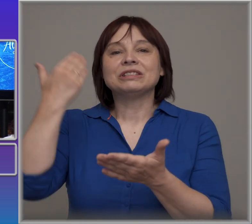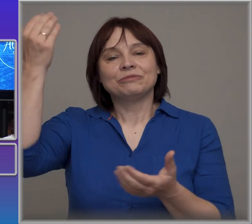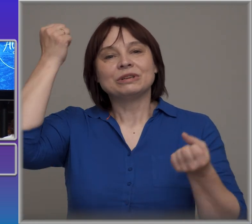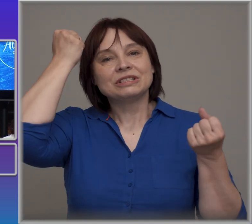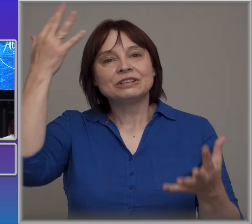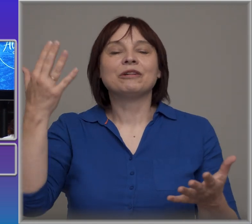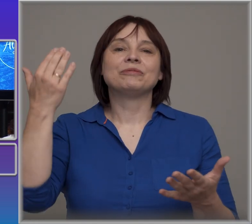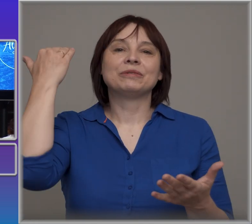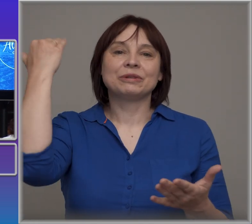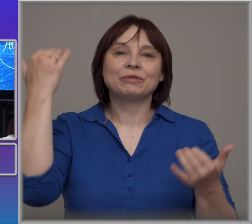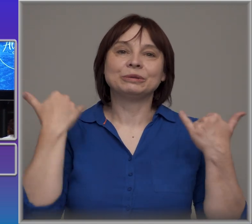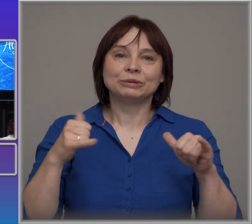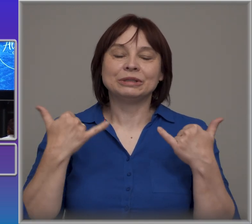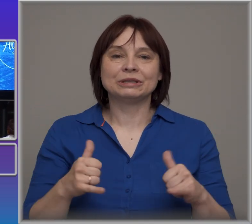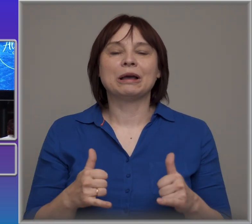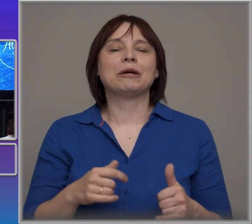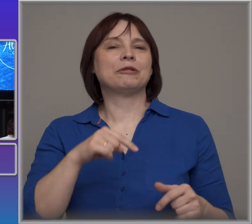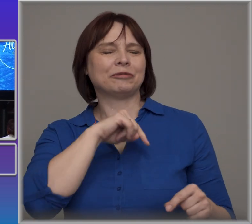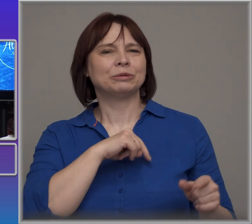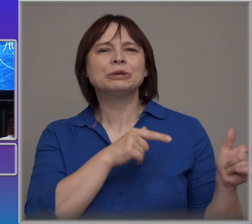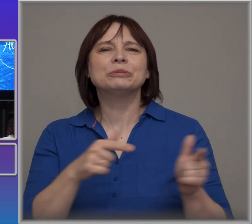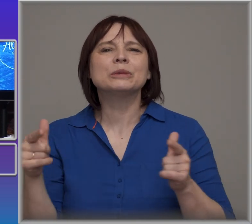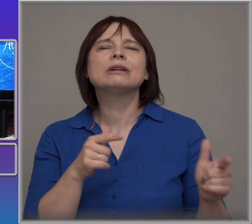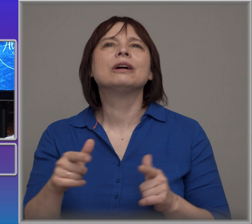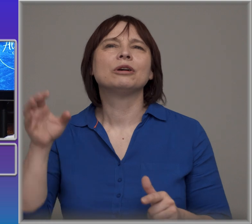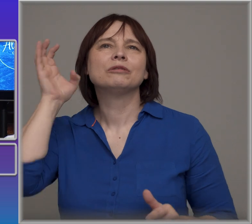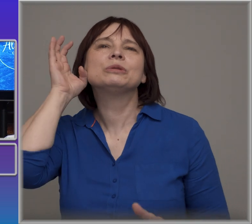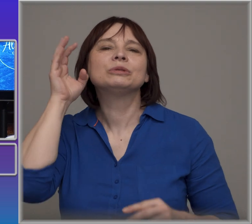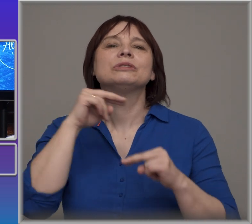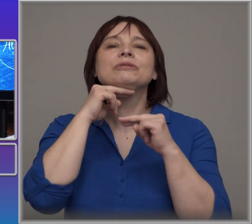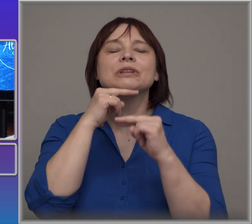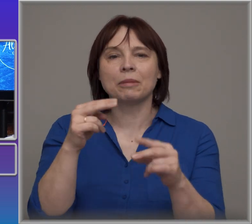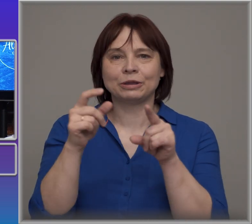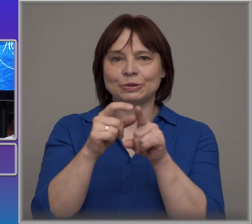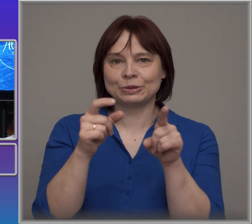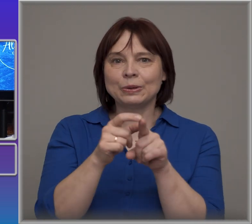свои чудеса. Настрой себя, будь готов к слову, будь готов к слышанию,